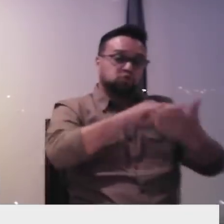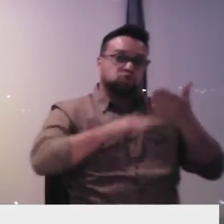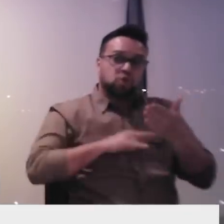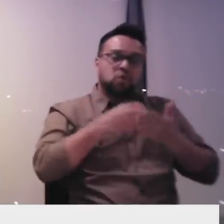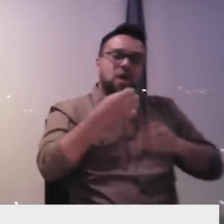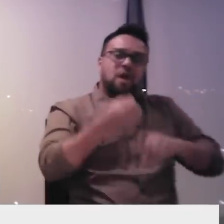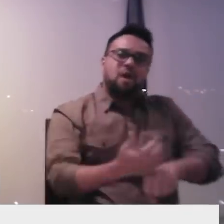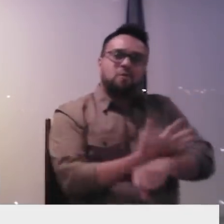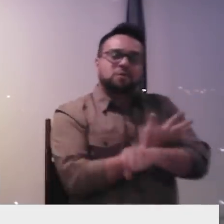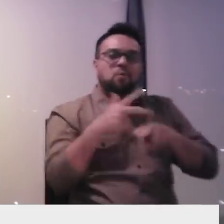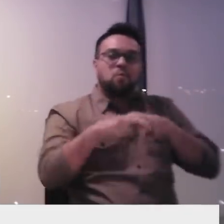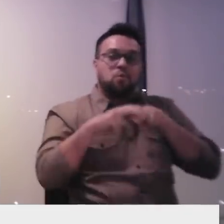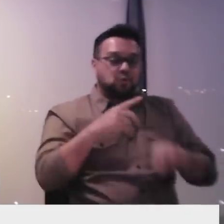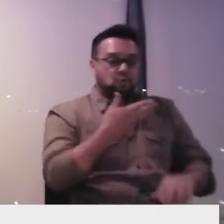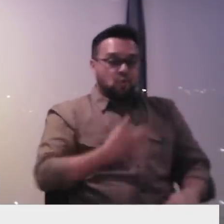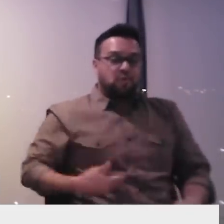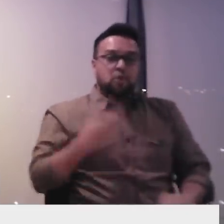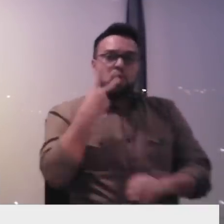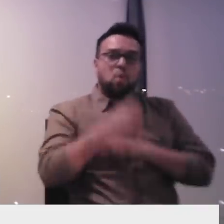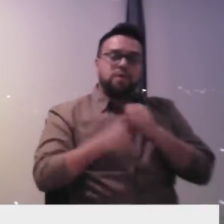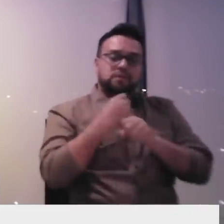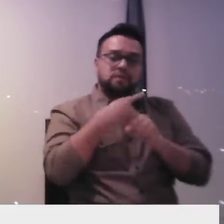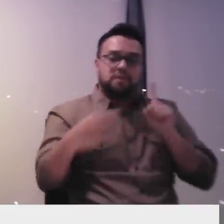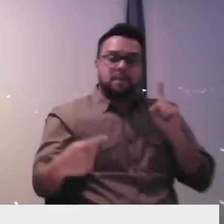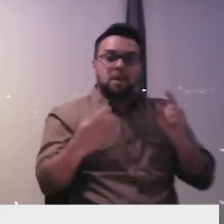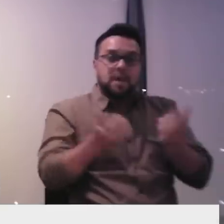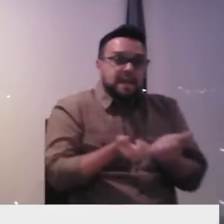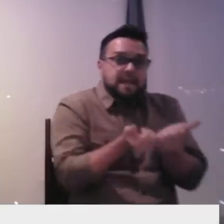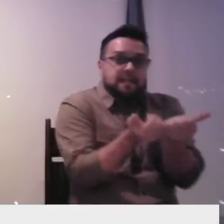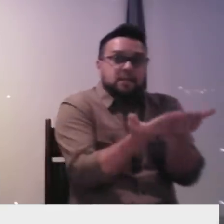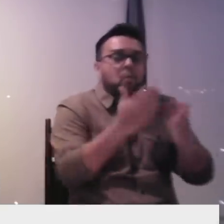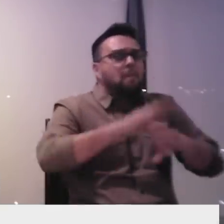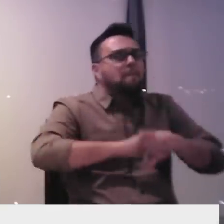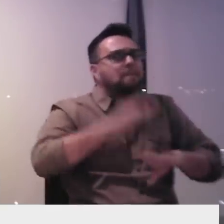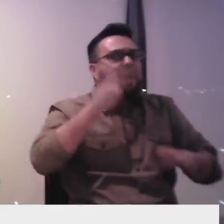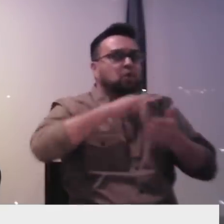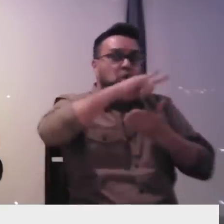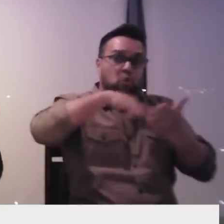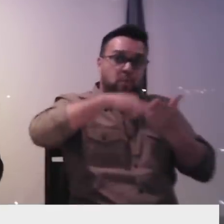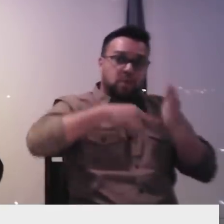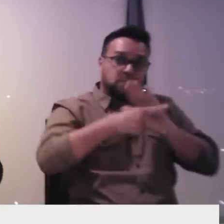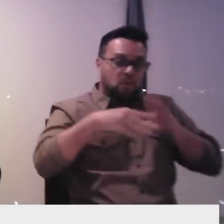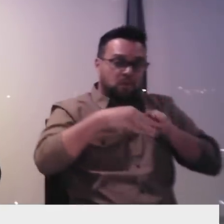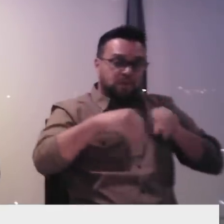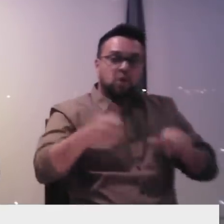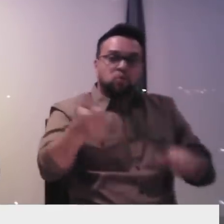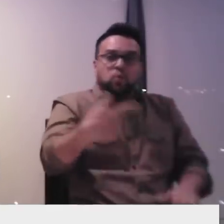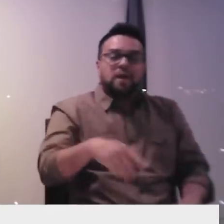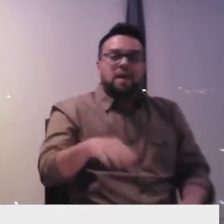em nosso governo, né, em 2 anos e meio, entregamos mais títulos na Bahia do que